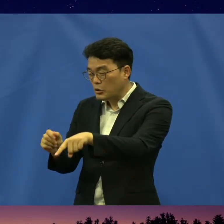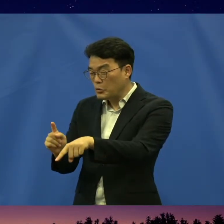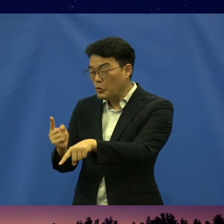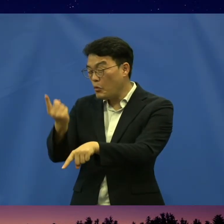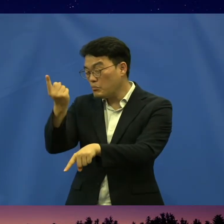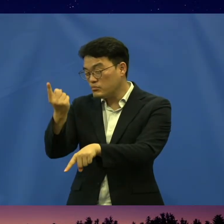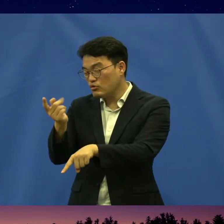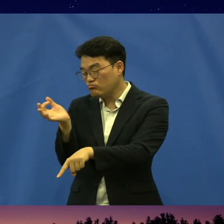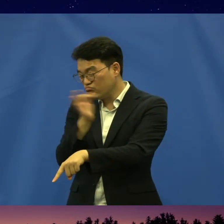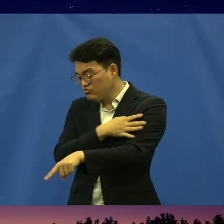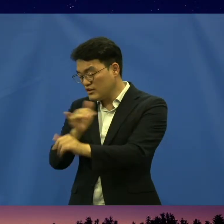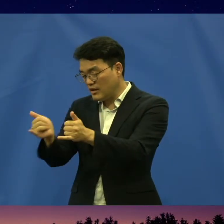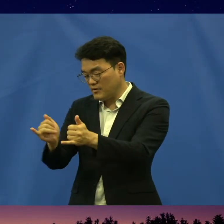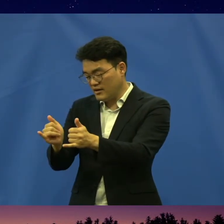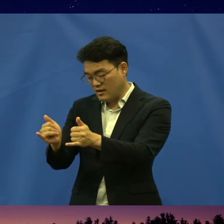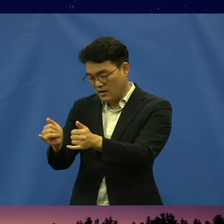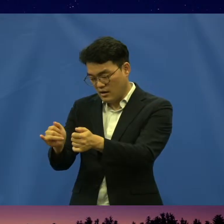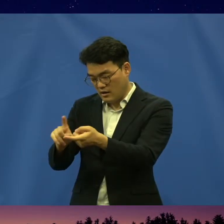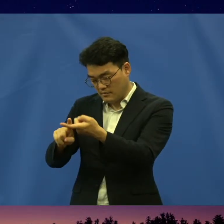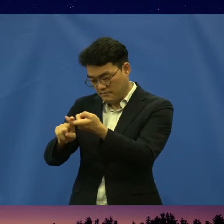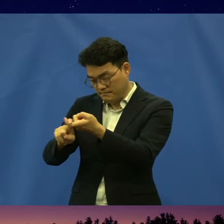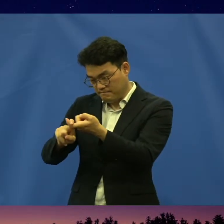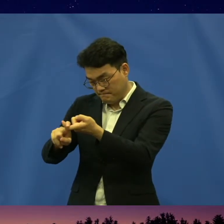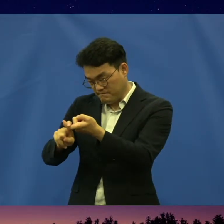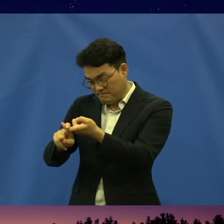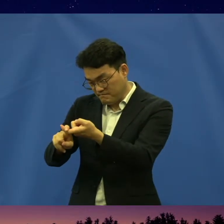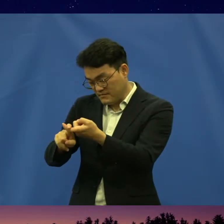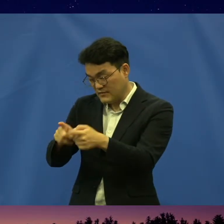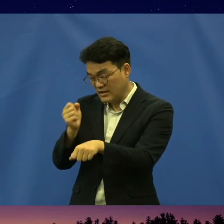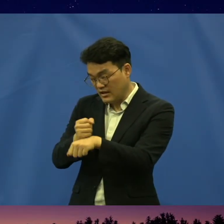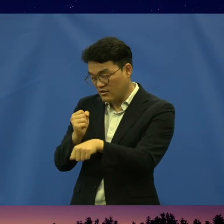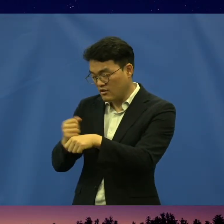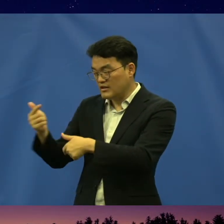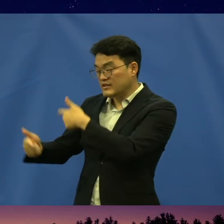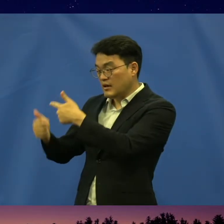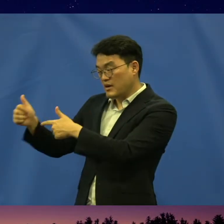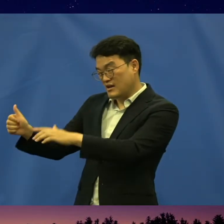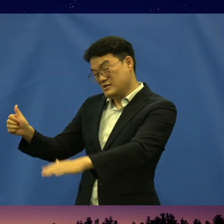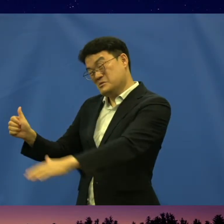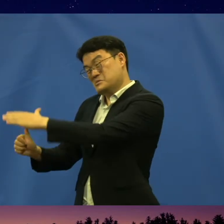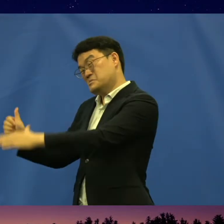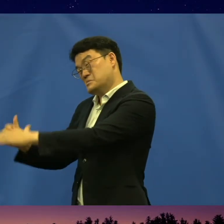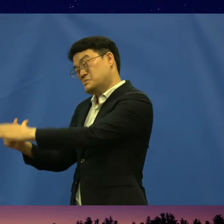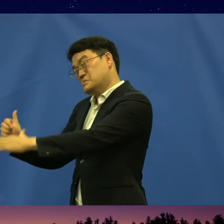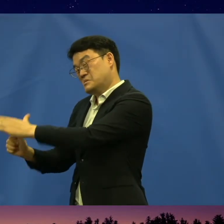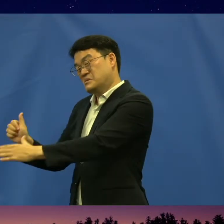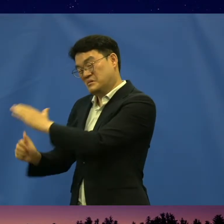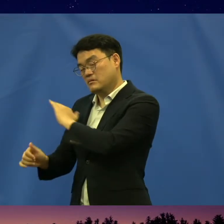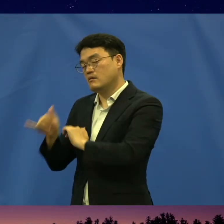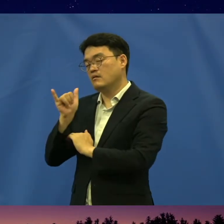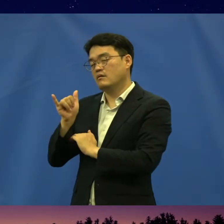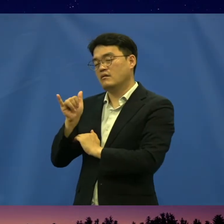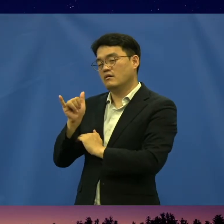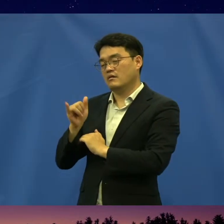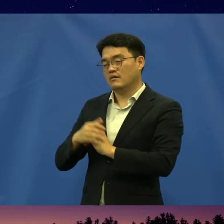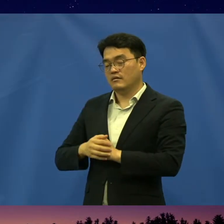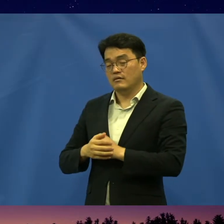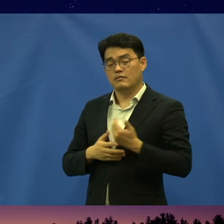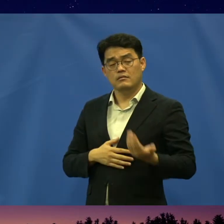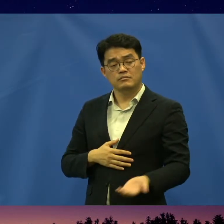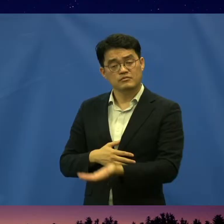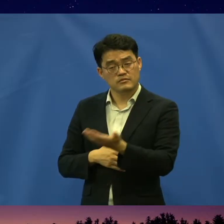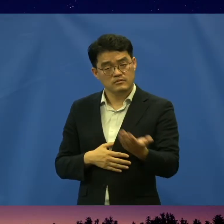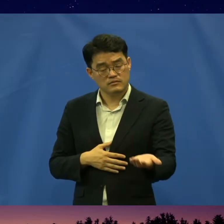아군인지 구분이 안 될 정도로 혼란 속에 빠졌습니다. 여러분 경계해야 할 것은 악은